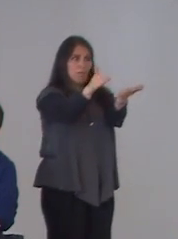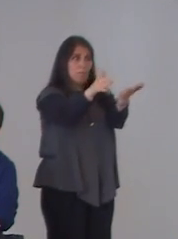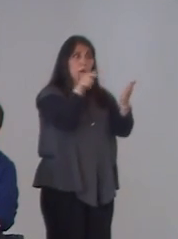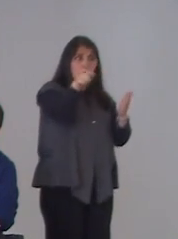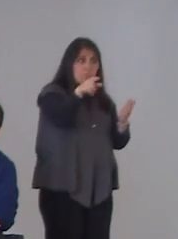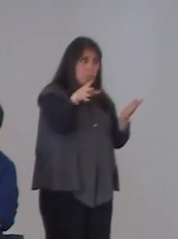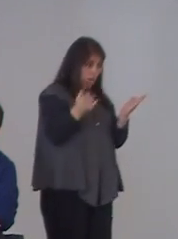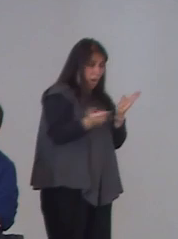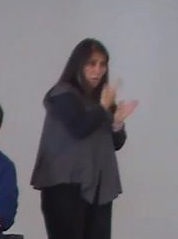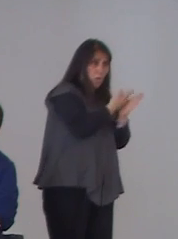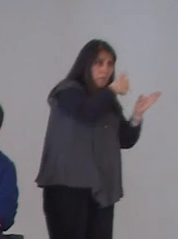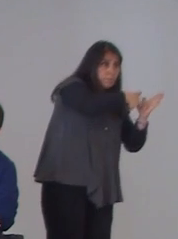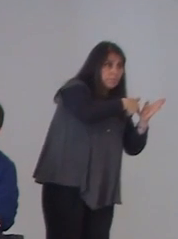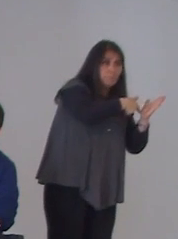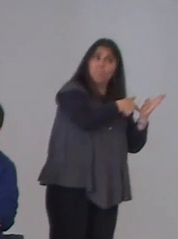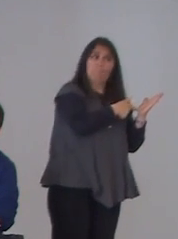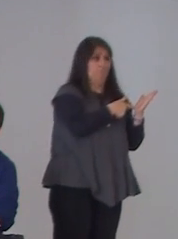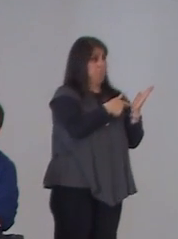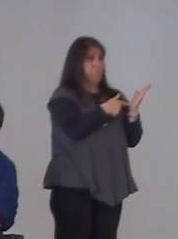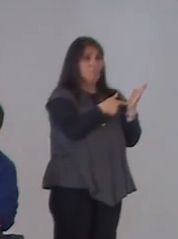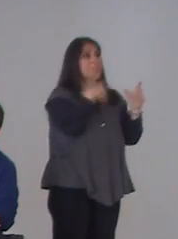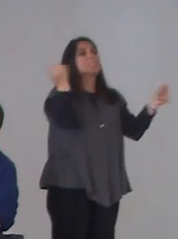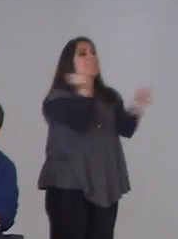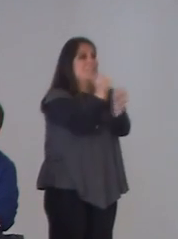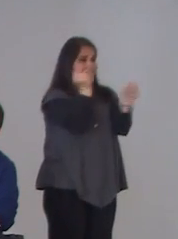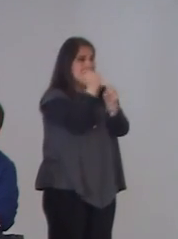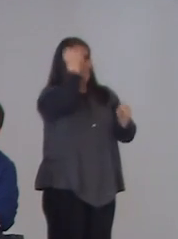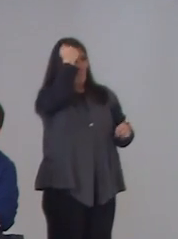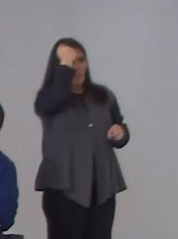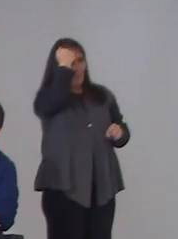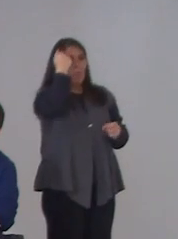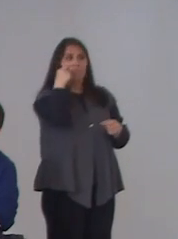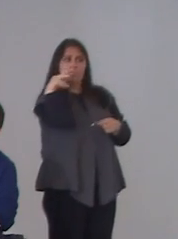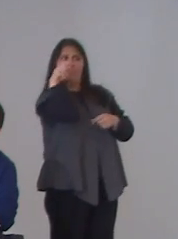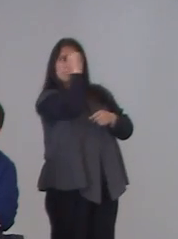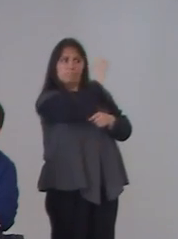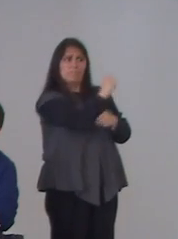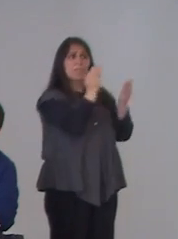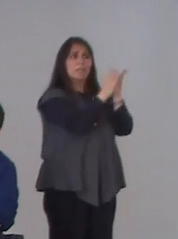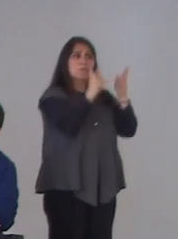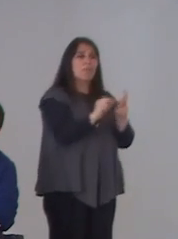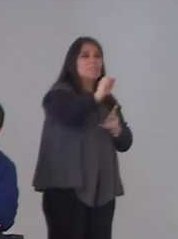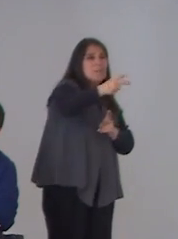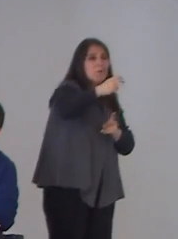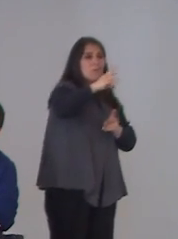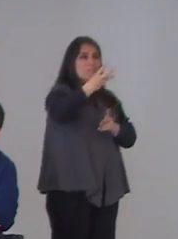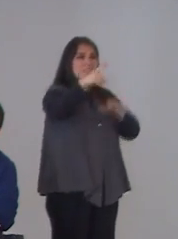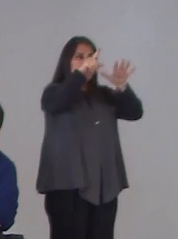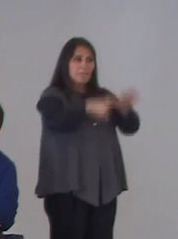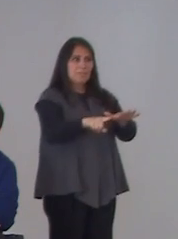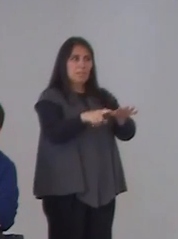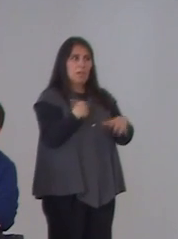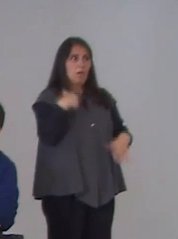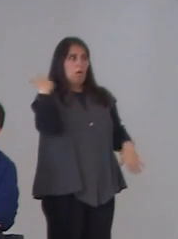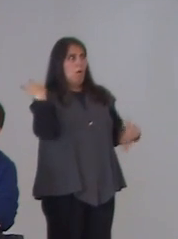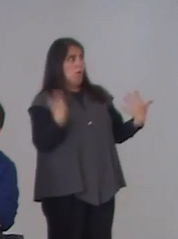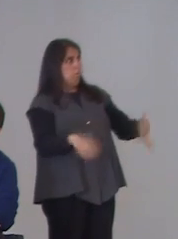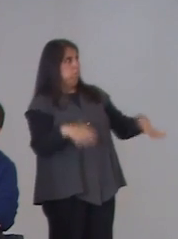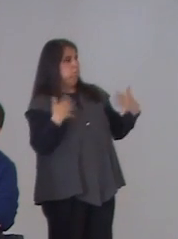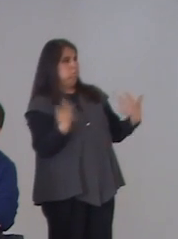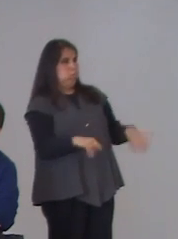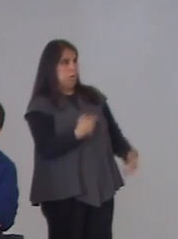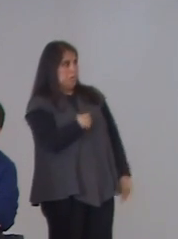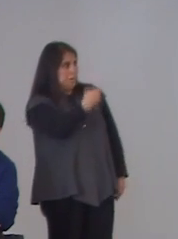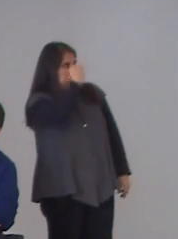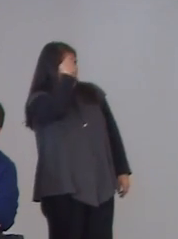maestros. Yo he visto practicantes de segundo y tercer semestre que le darían una clase genial a estudiantes de doctorado porque